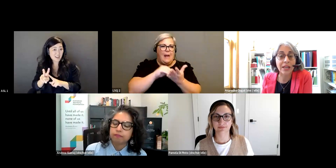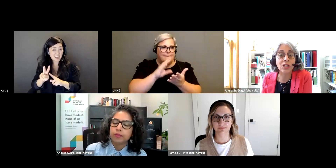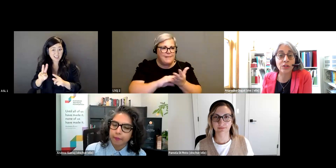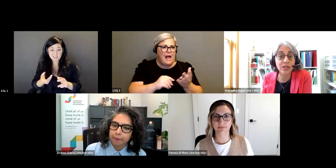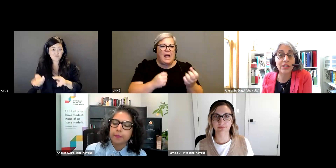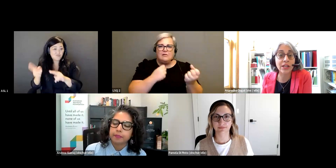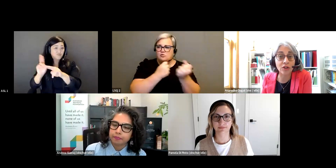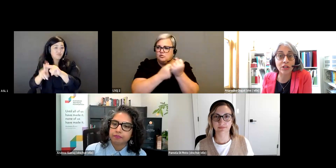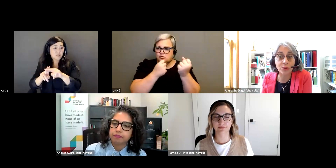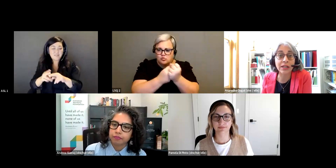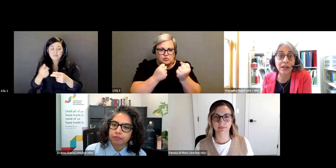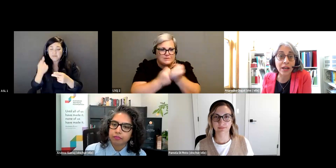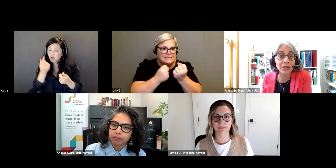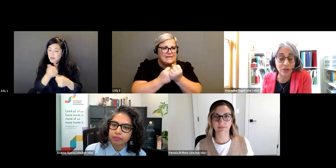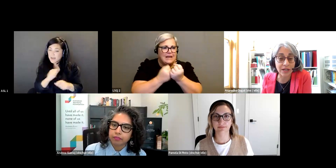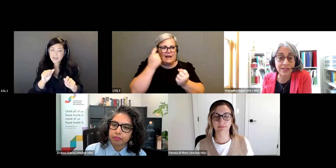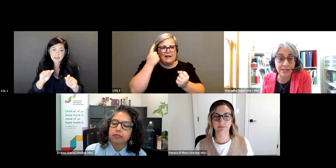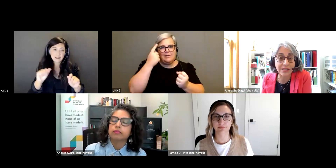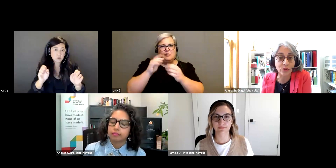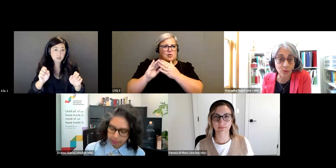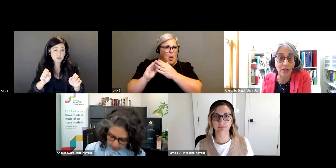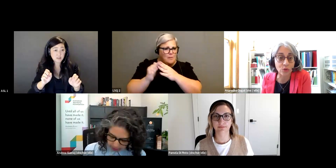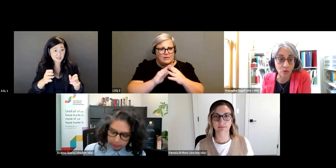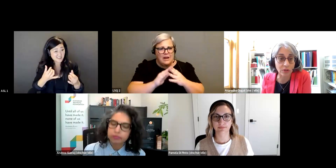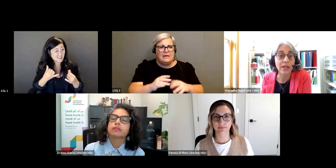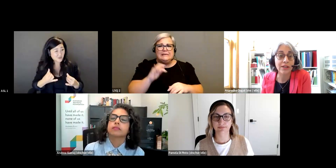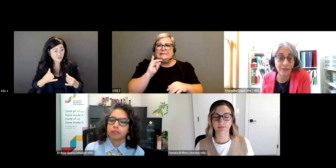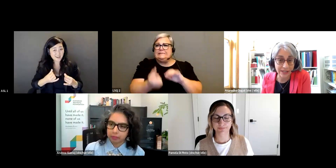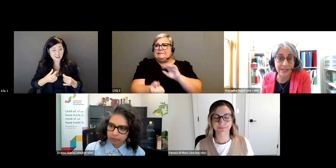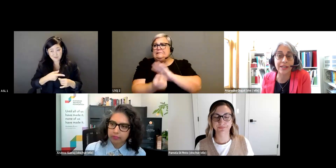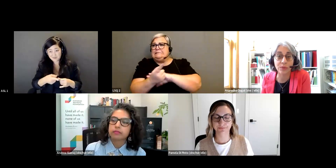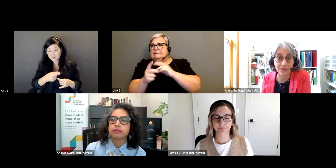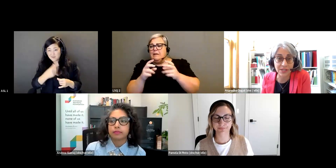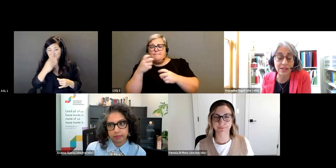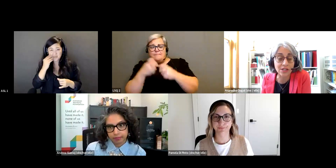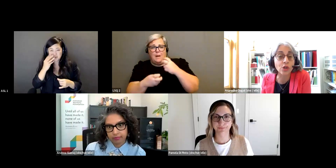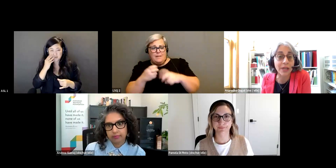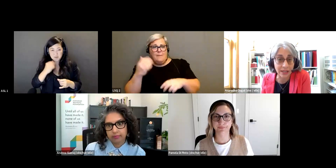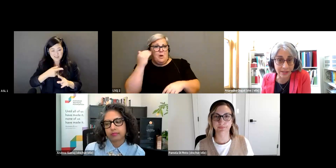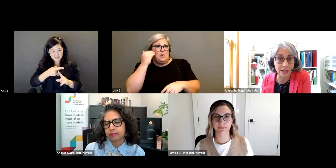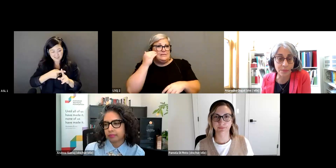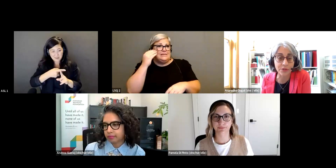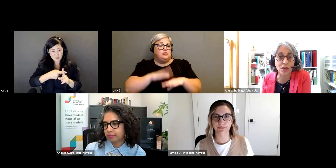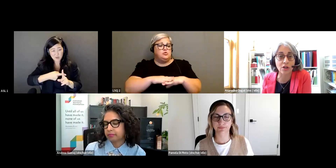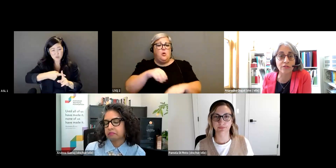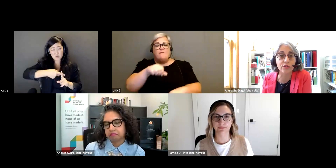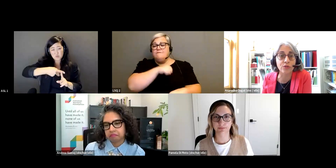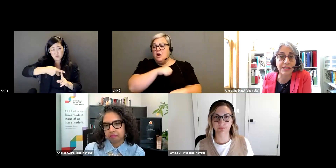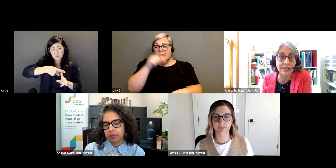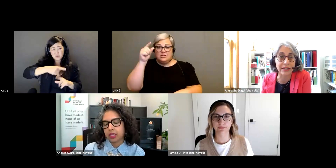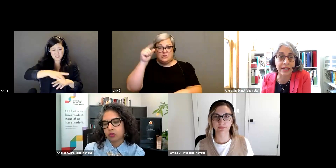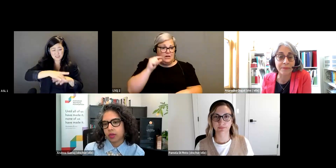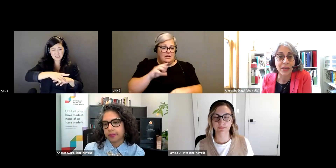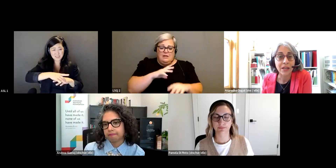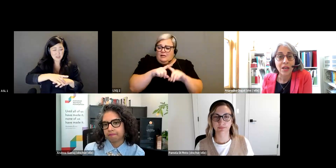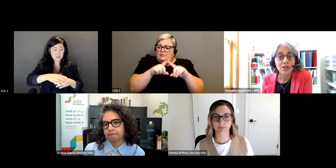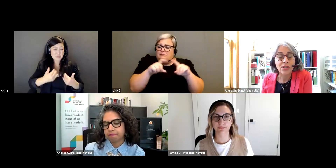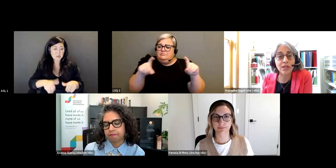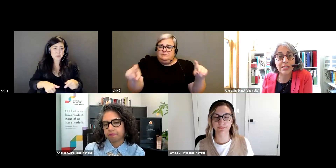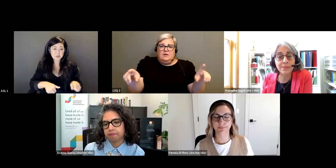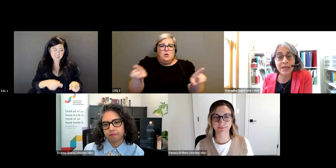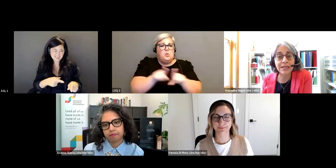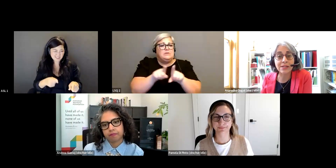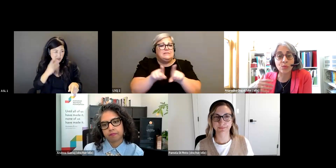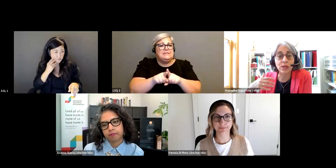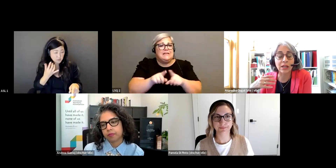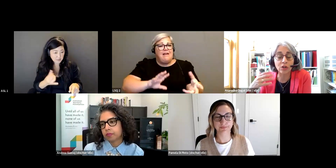soutien communautaire qui permettent de faire face aux problèmes de violence genrée dans tout type d'urgence, y compris la